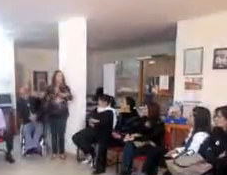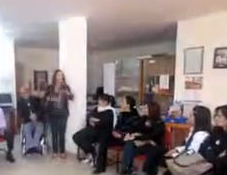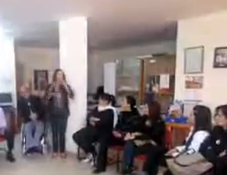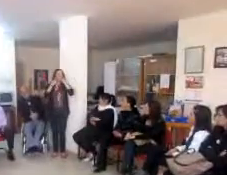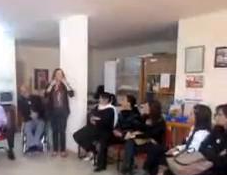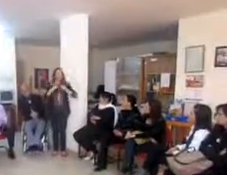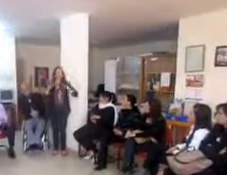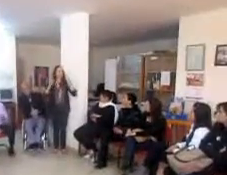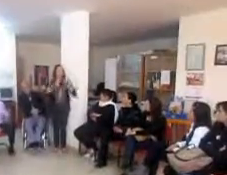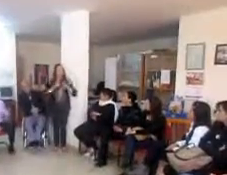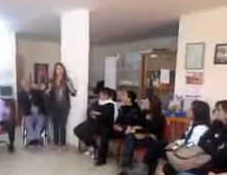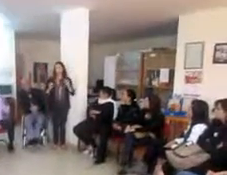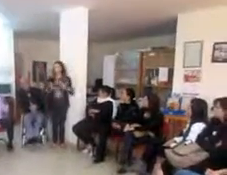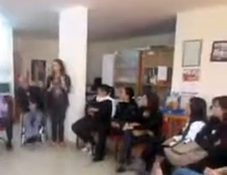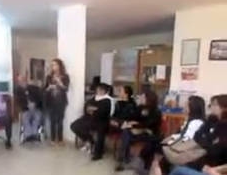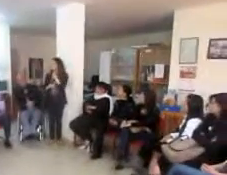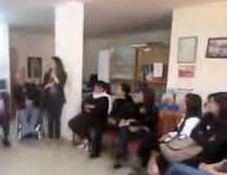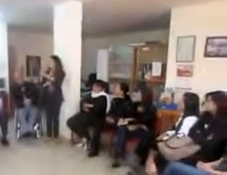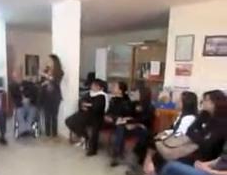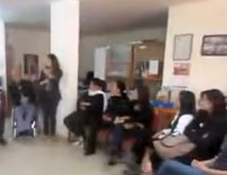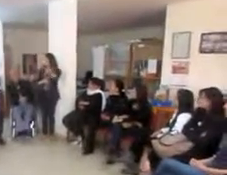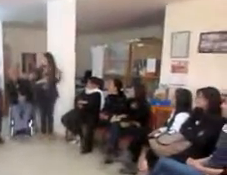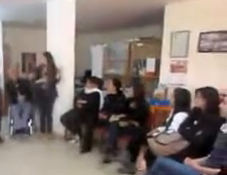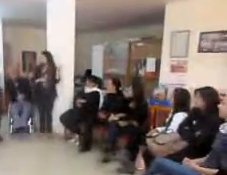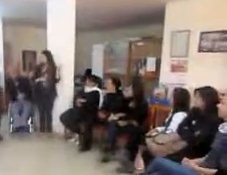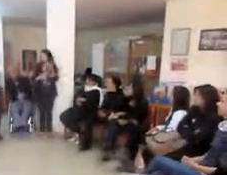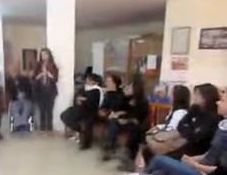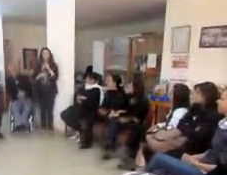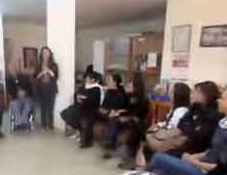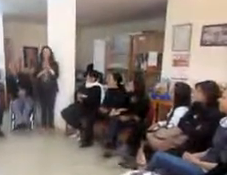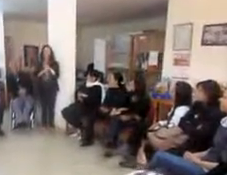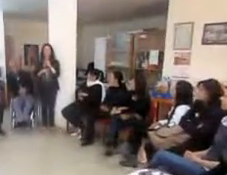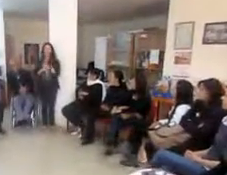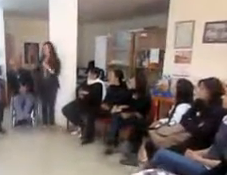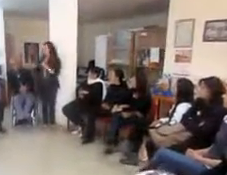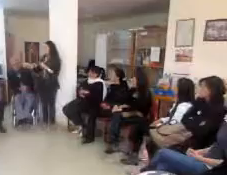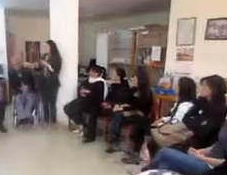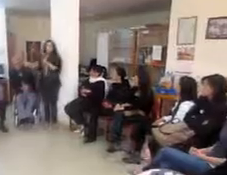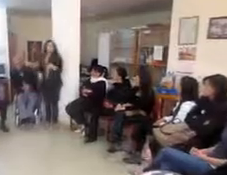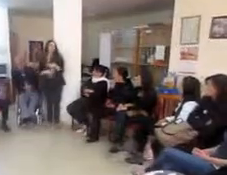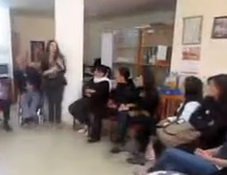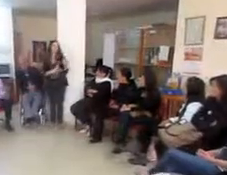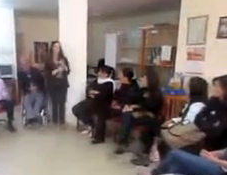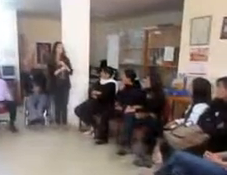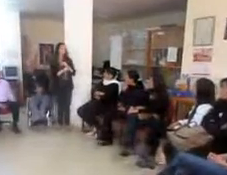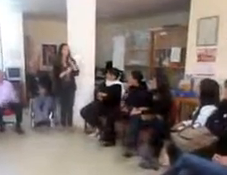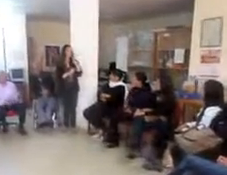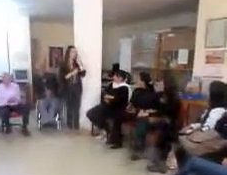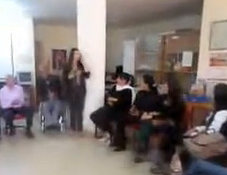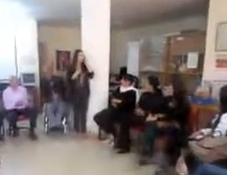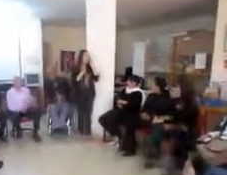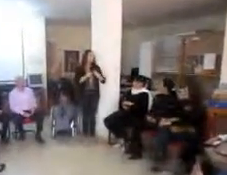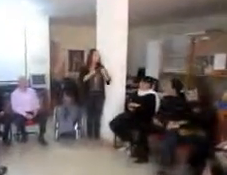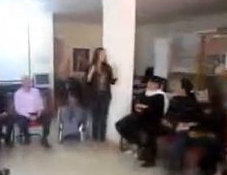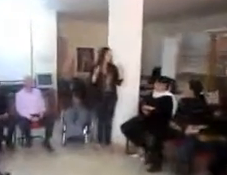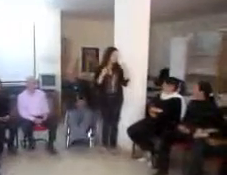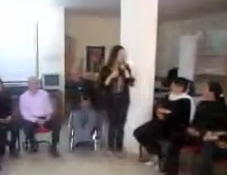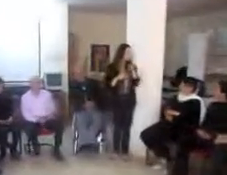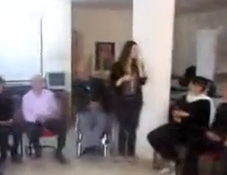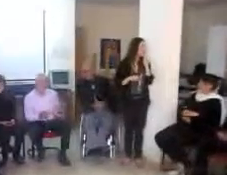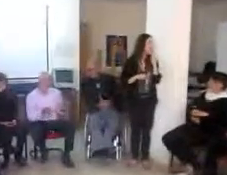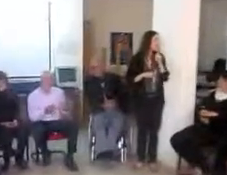والمربية. أنت قلت اللي أنتوا بتسووه إحنا ما نقدرش نسويه، لأن إذا بنأخذ المربية هي